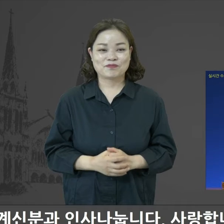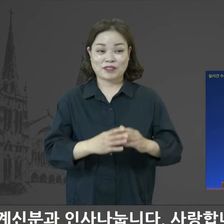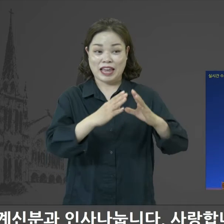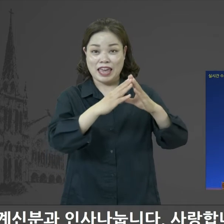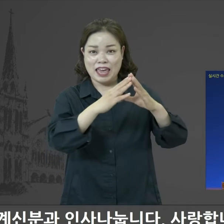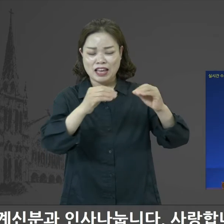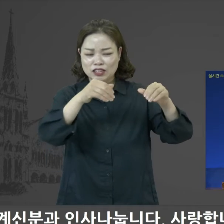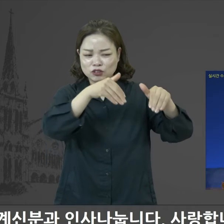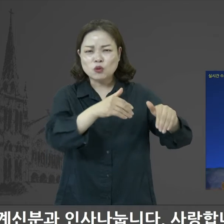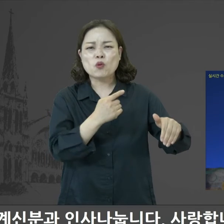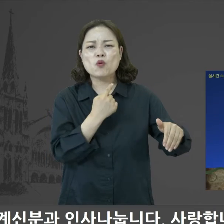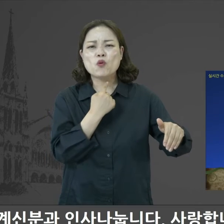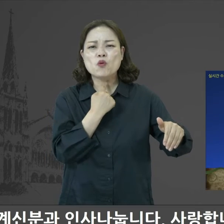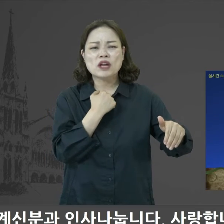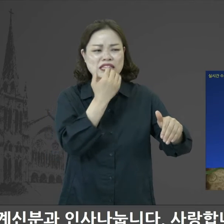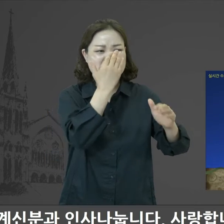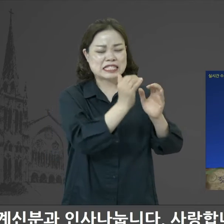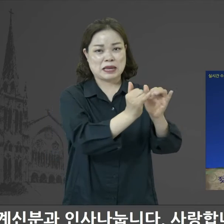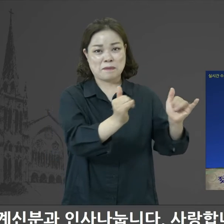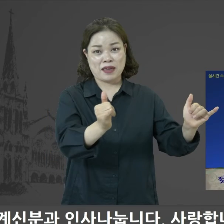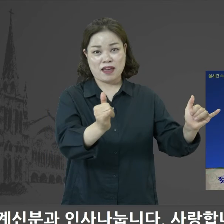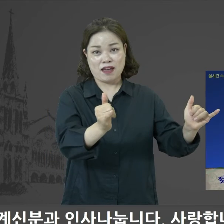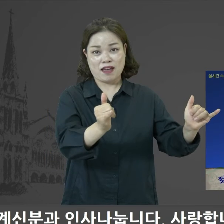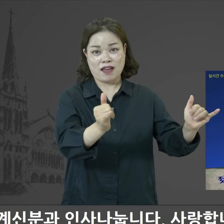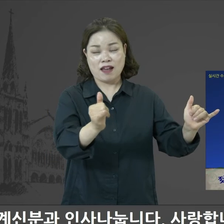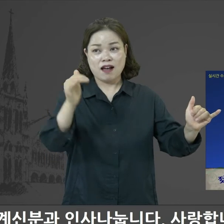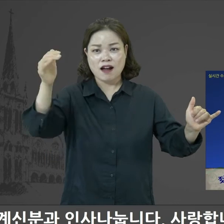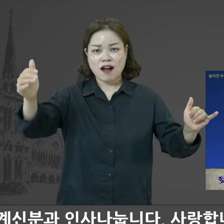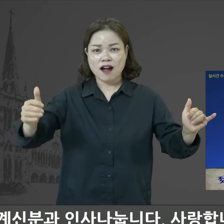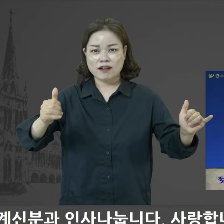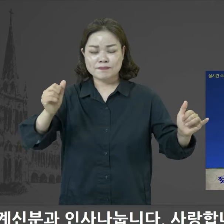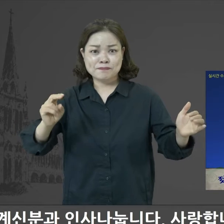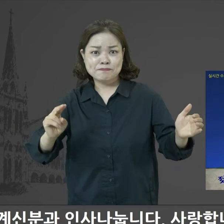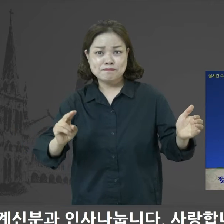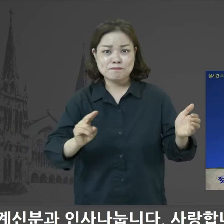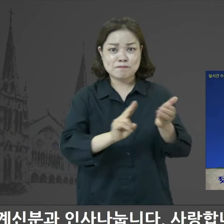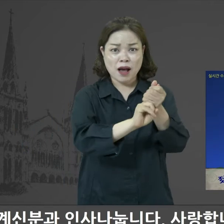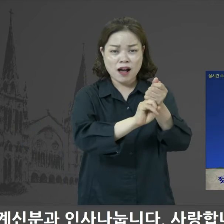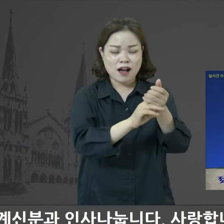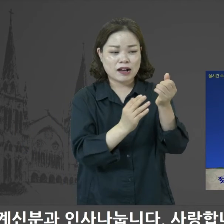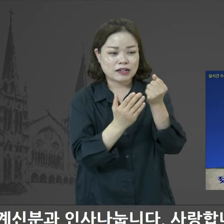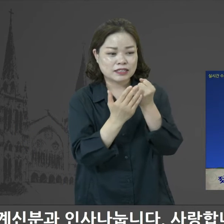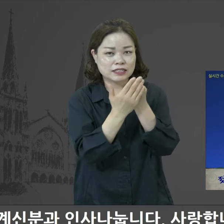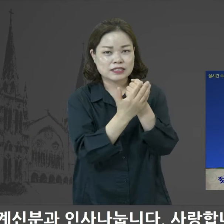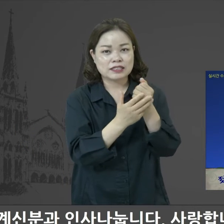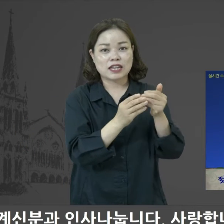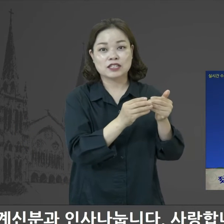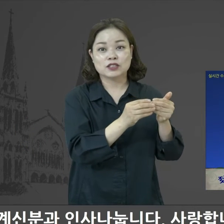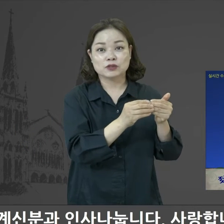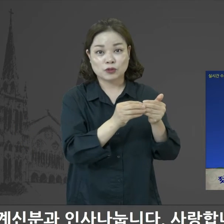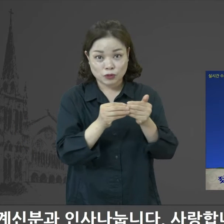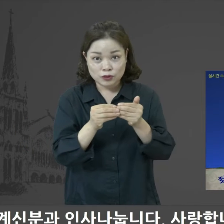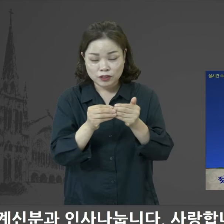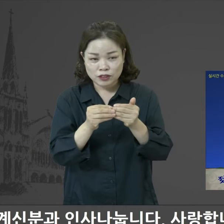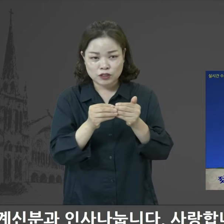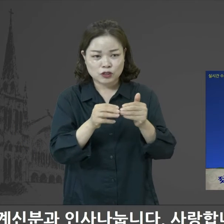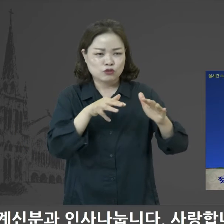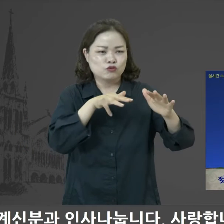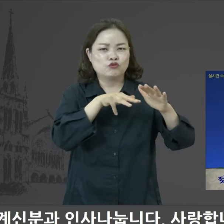애굽에서 종살이 했던 이스라엘 백성들은 하나님의 기적적인 은혜와 인도하심으로